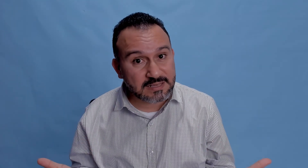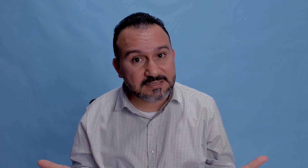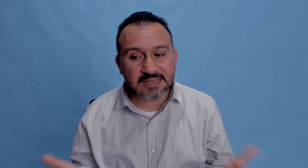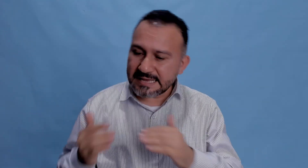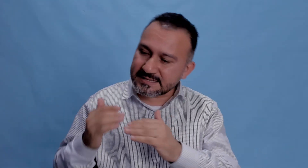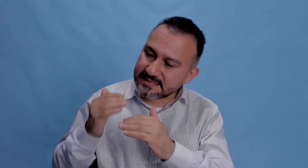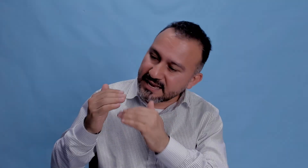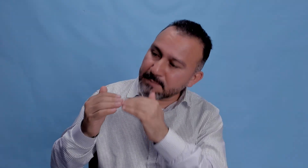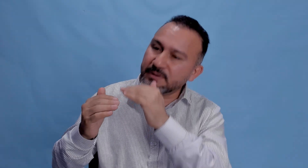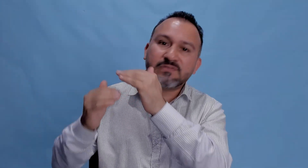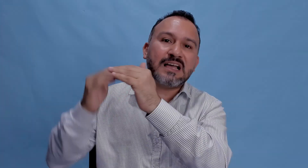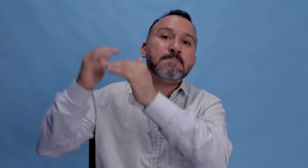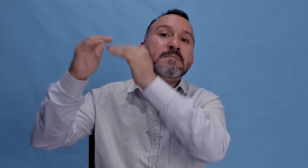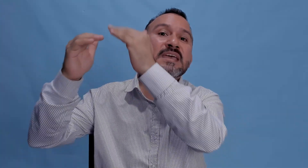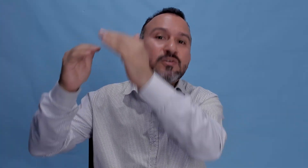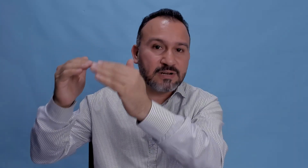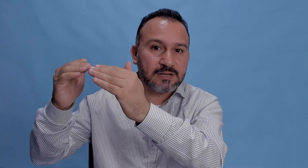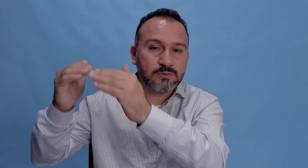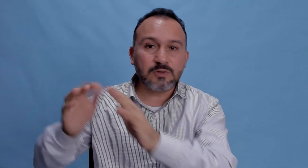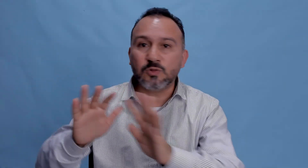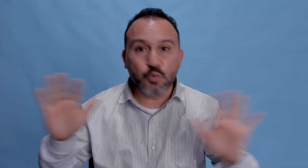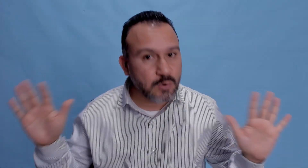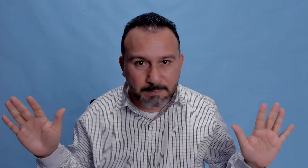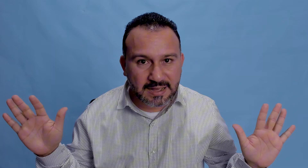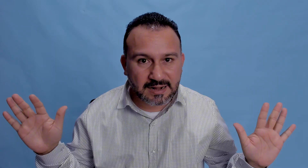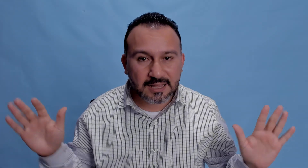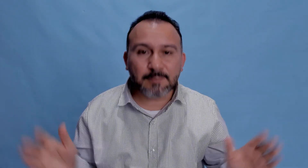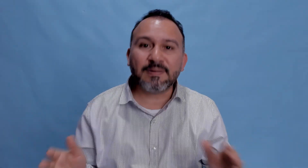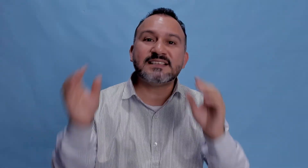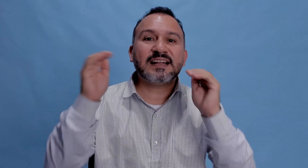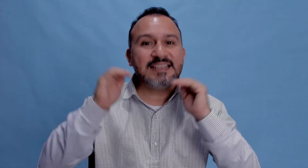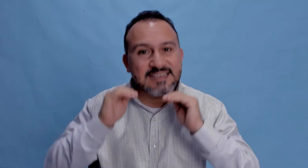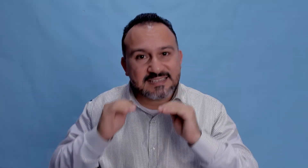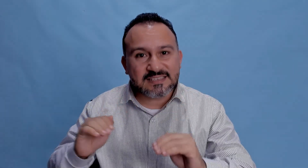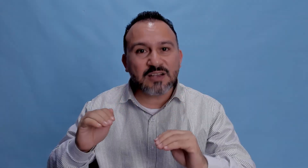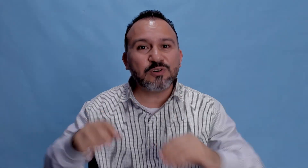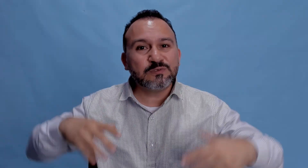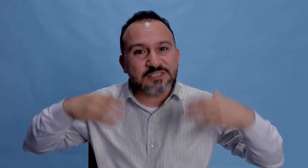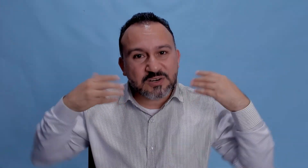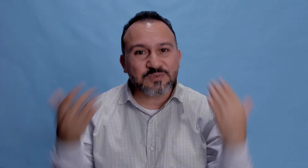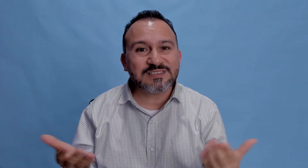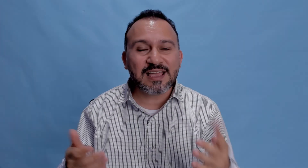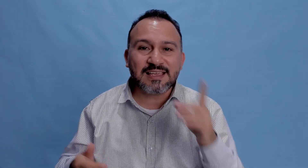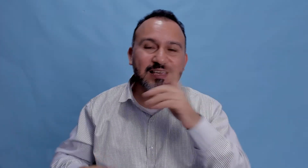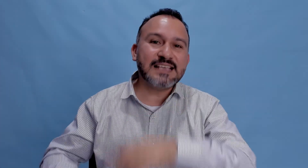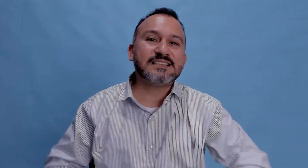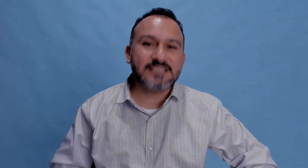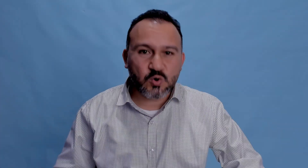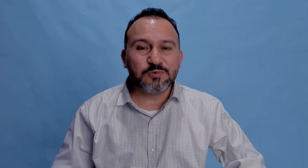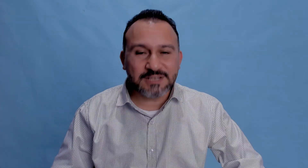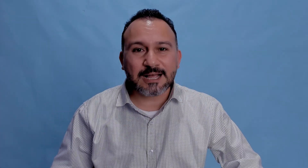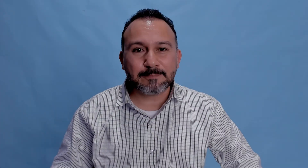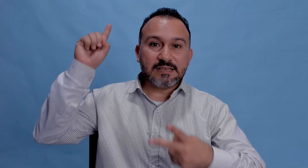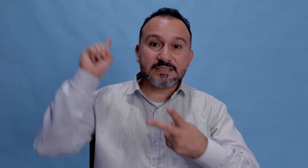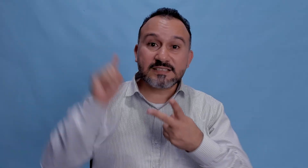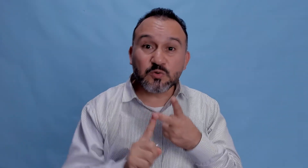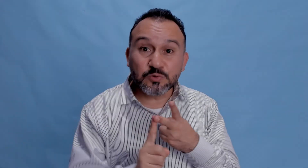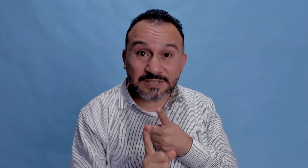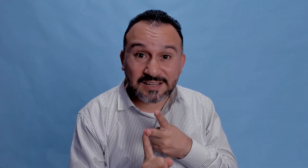fluência sempre vai melhorando, nunca para, mas ela inicia quando você consegue se comunicar. Segundo